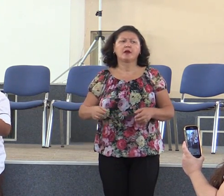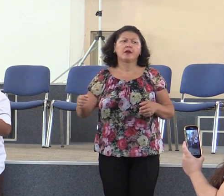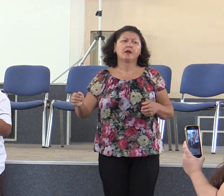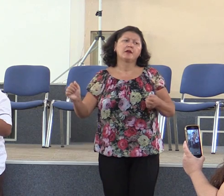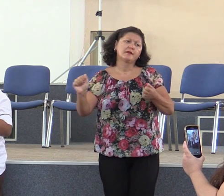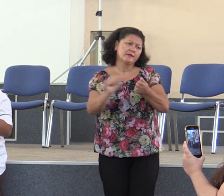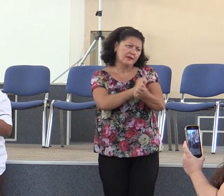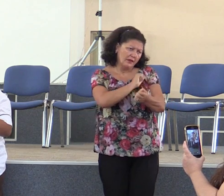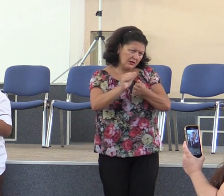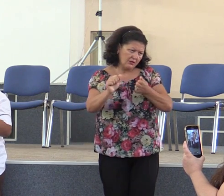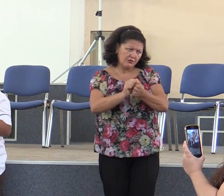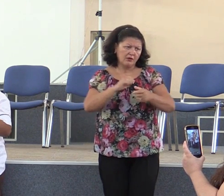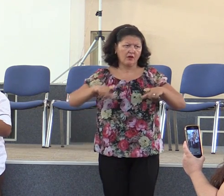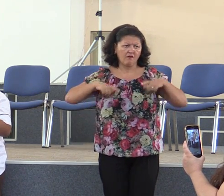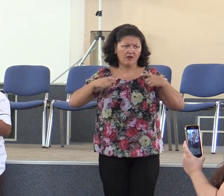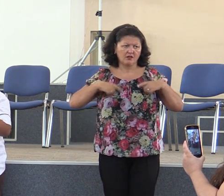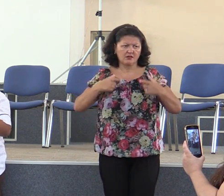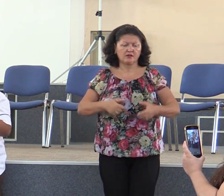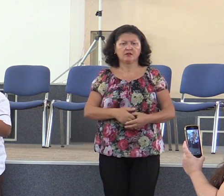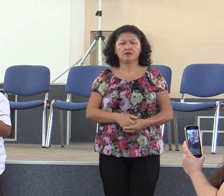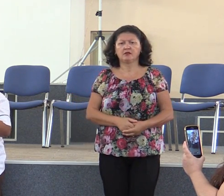să ne distrugă.